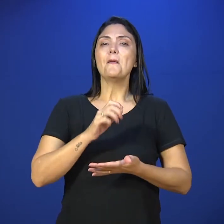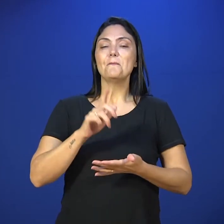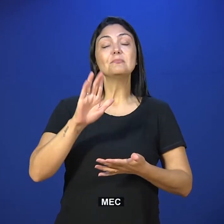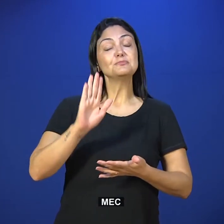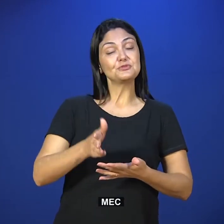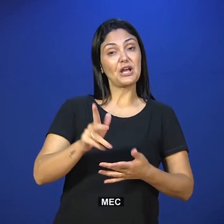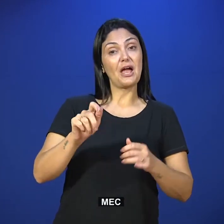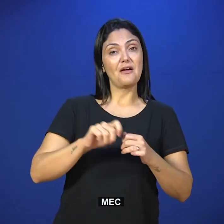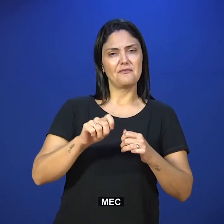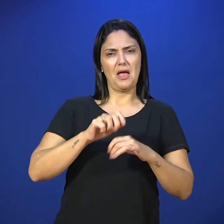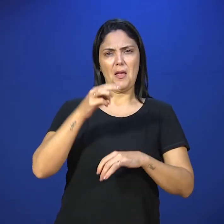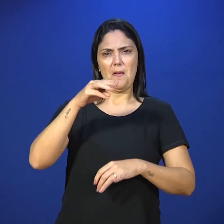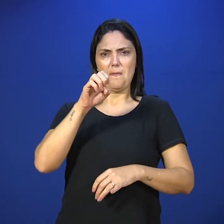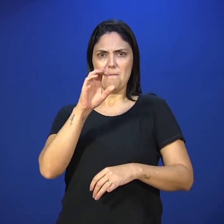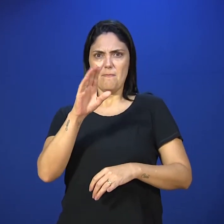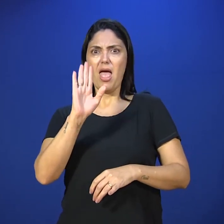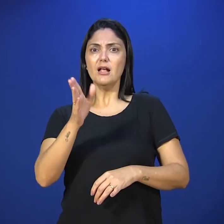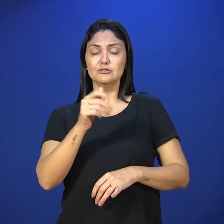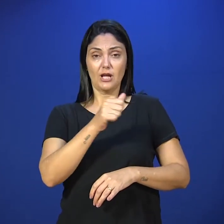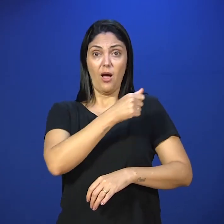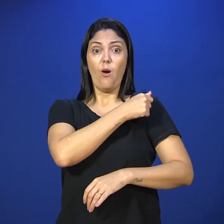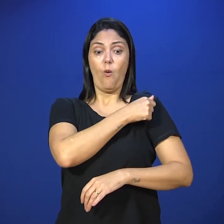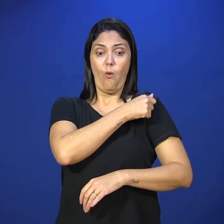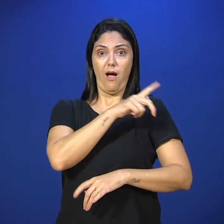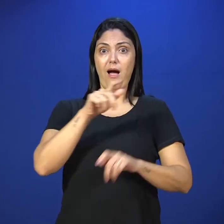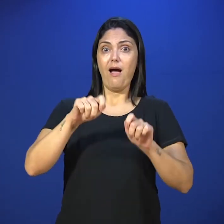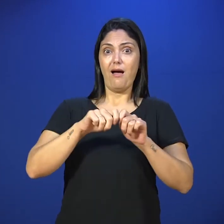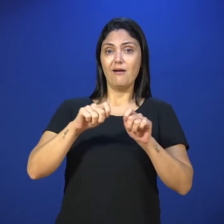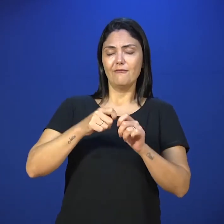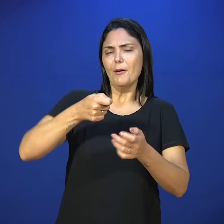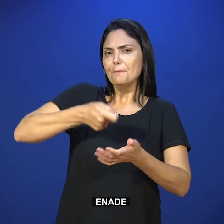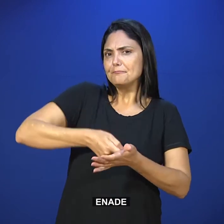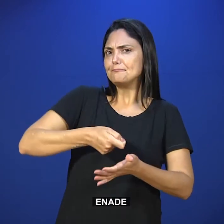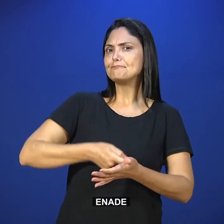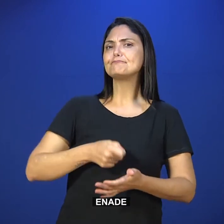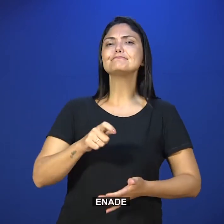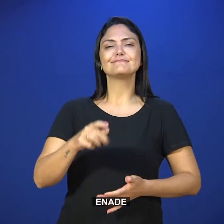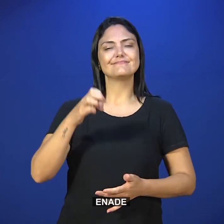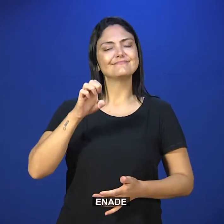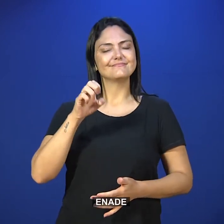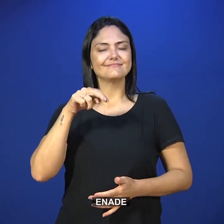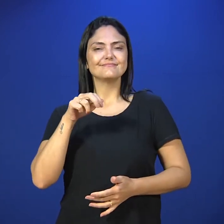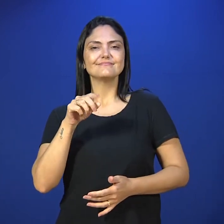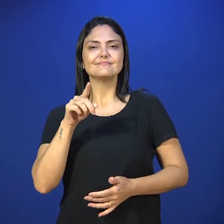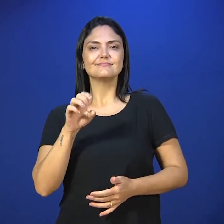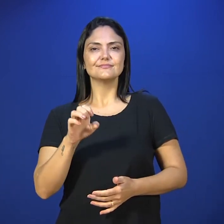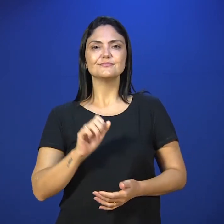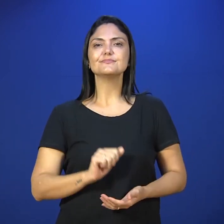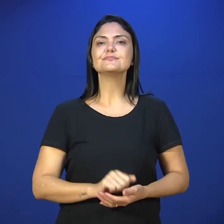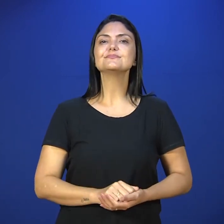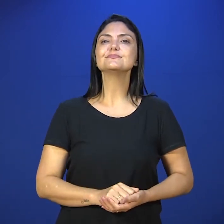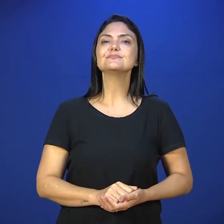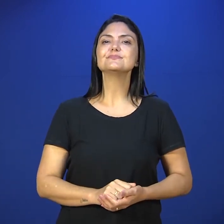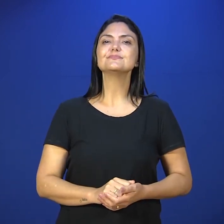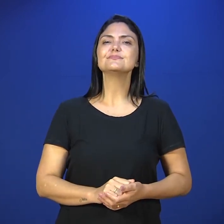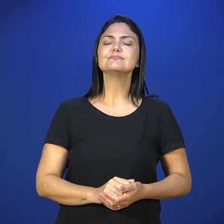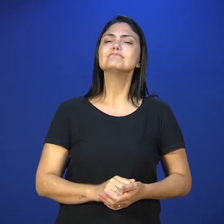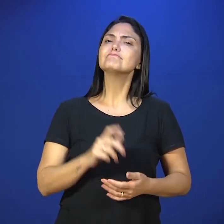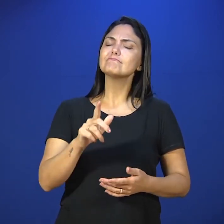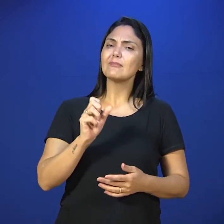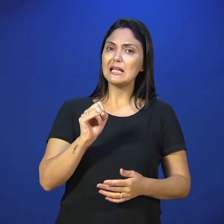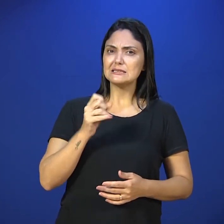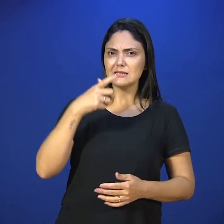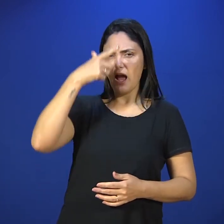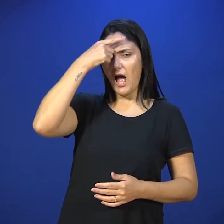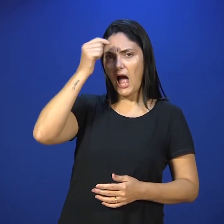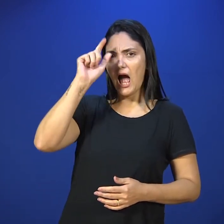após validação do MEC que o aluno cumpriu com suas obrigações face ao ENAD. 3. Caso o